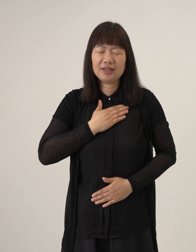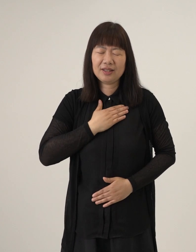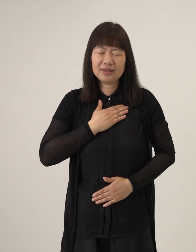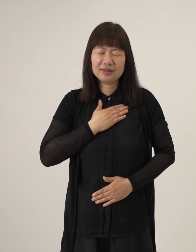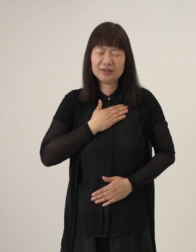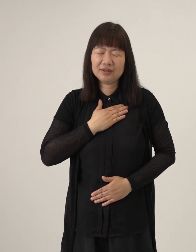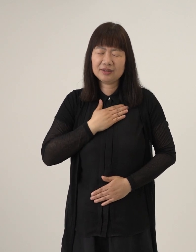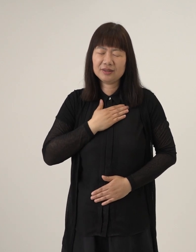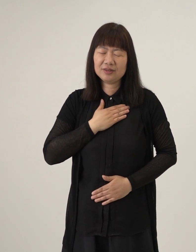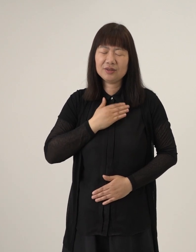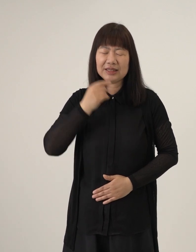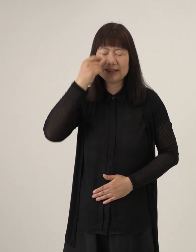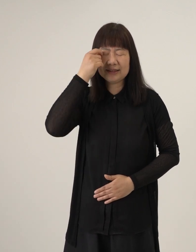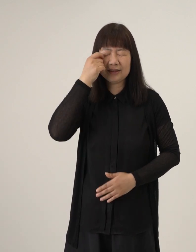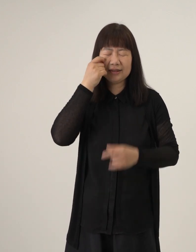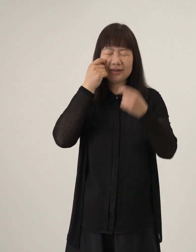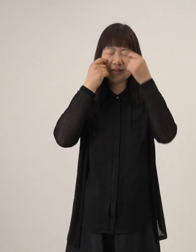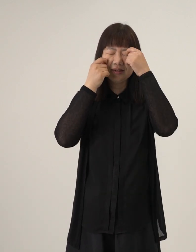나의